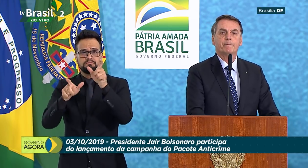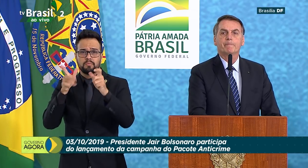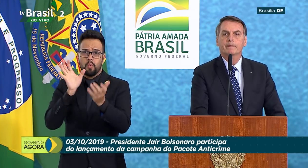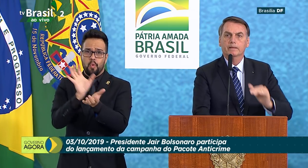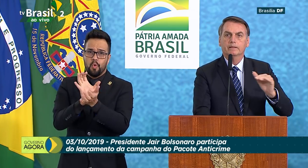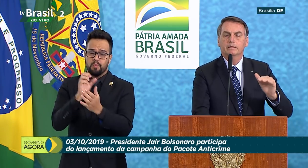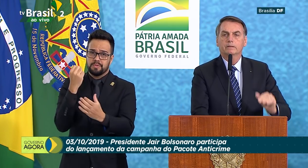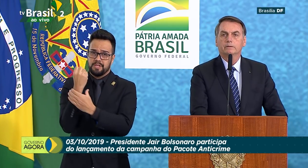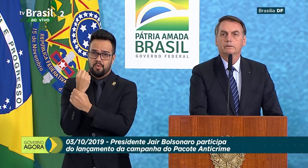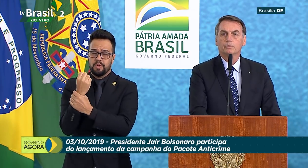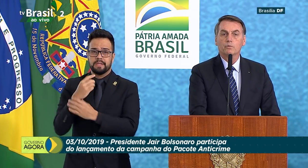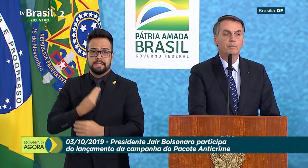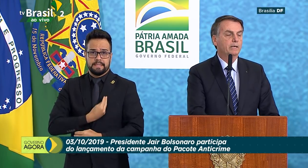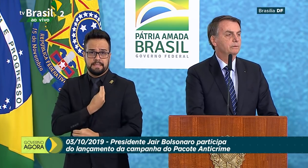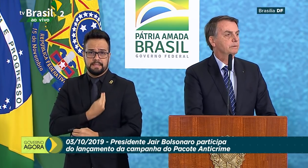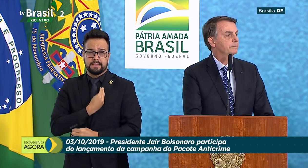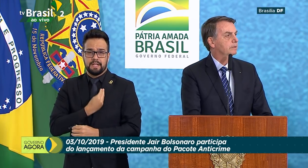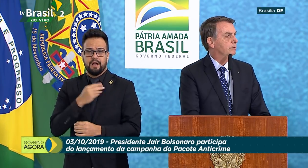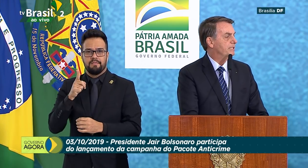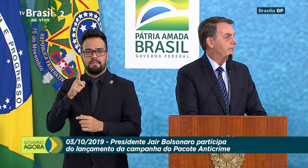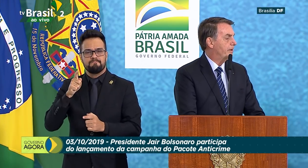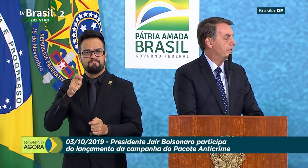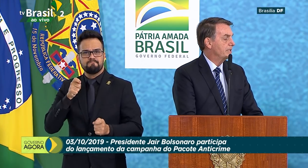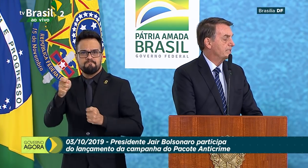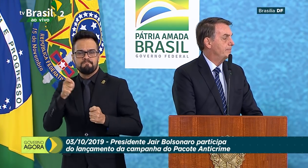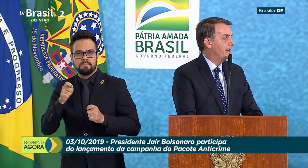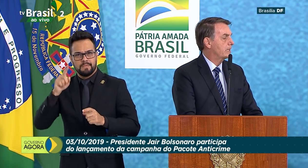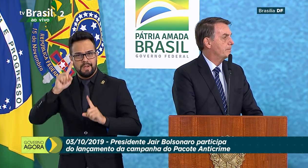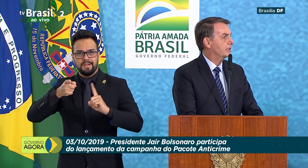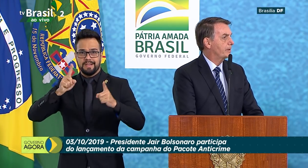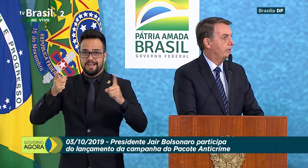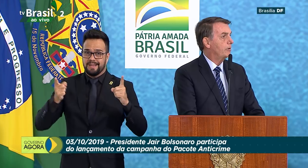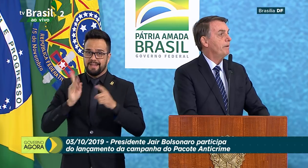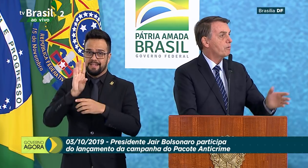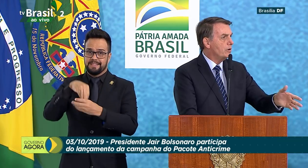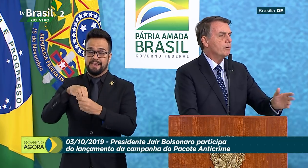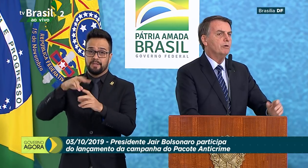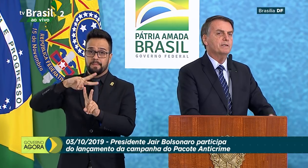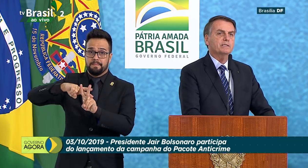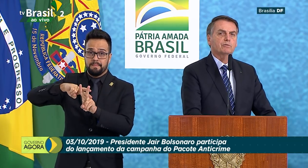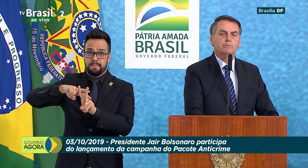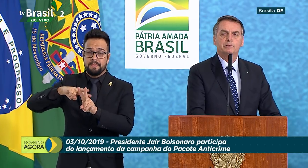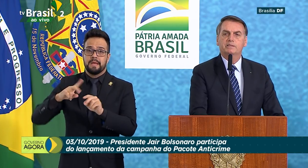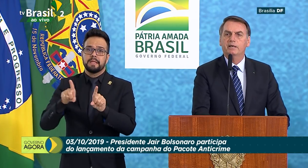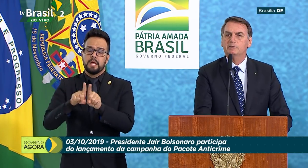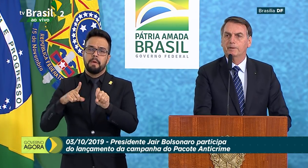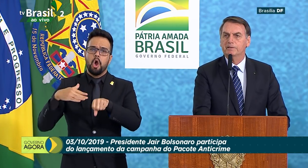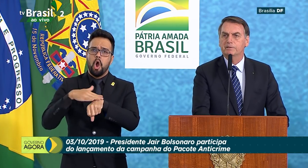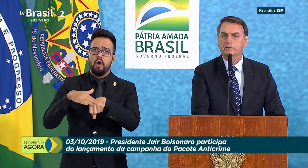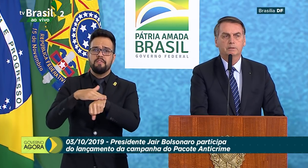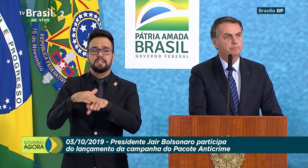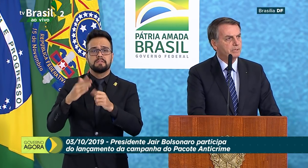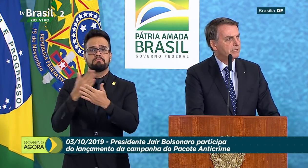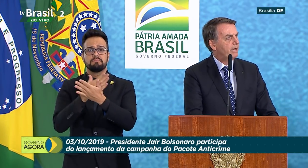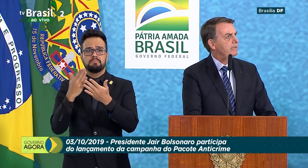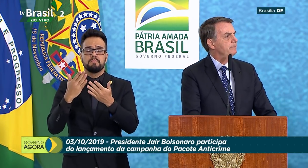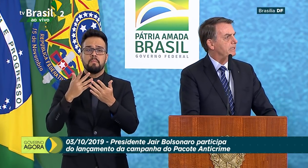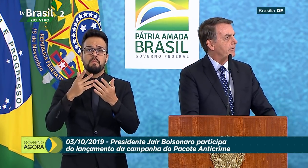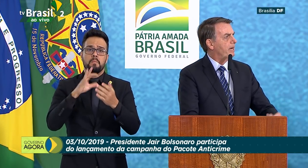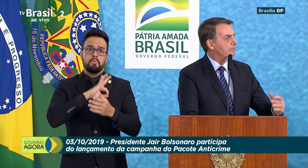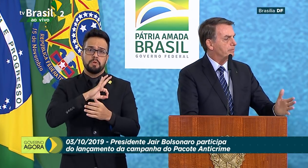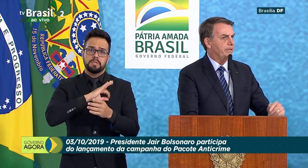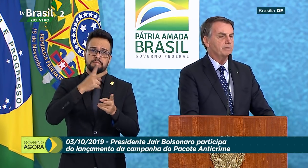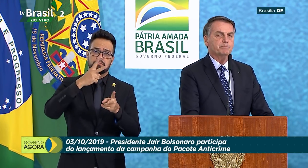lá no comando do estabelecimento prisional, bem como conversando com policiais presos,